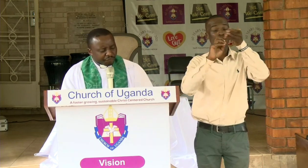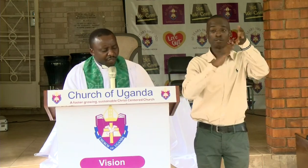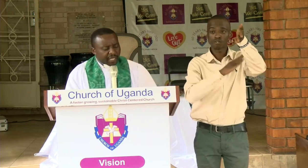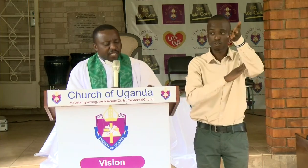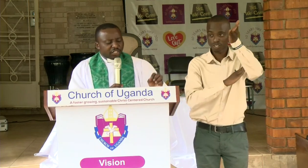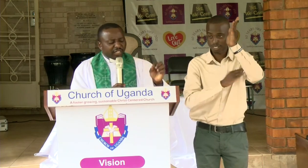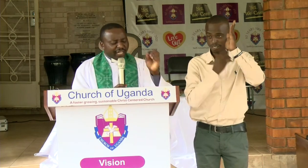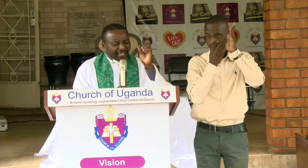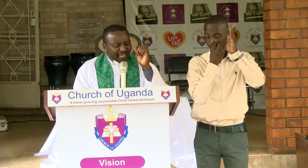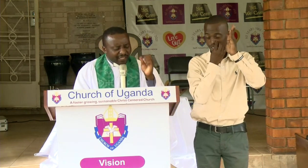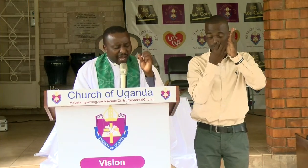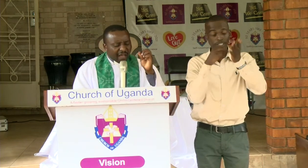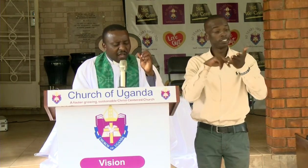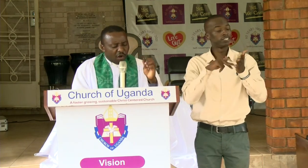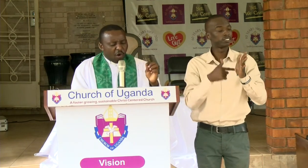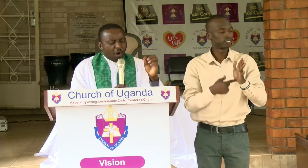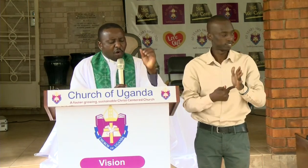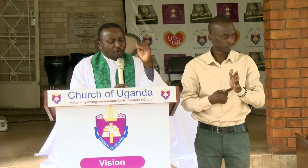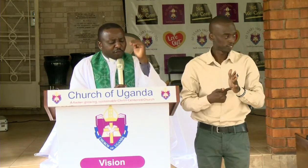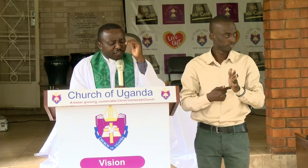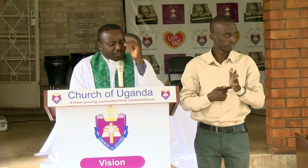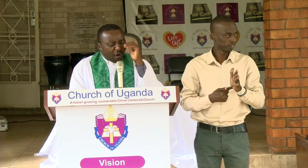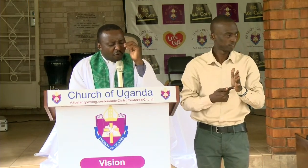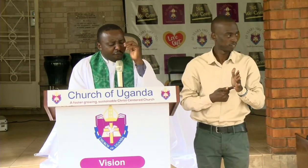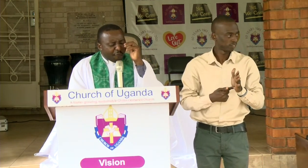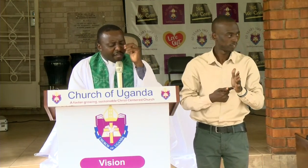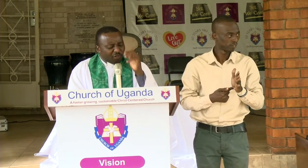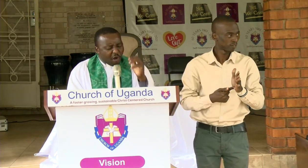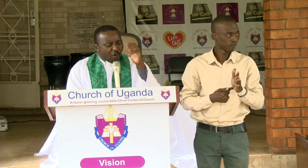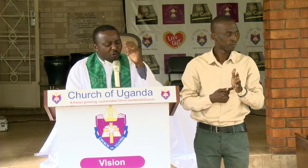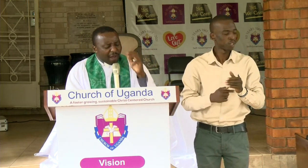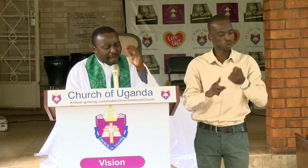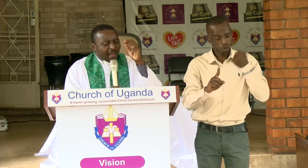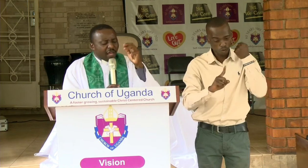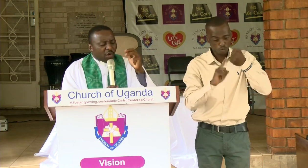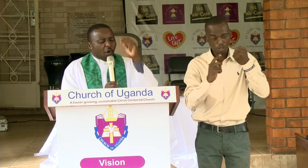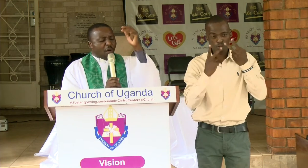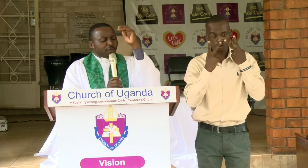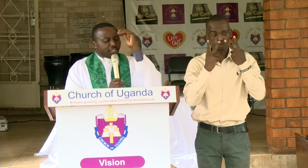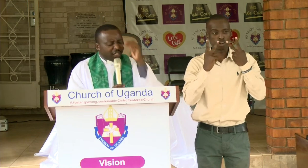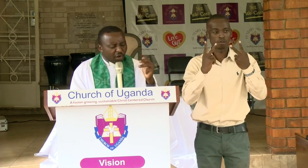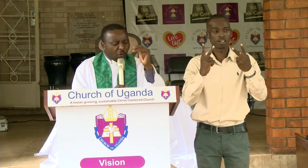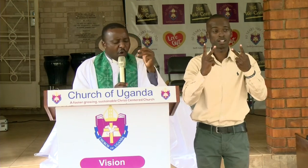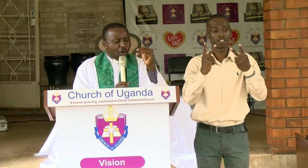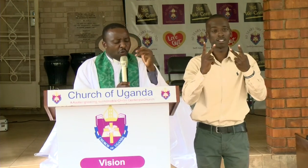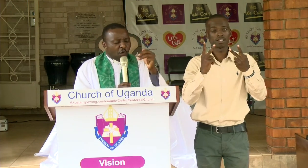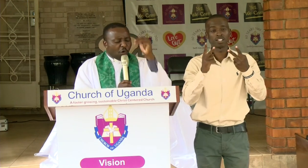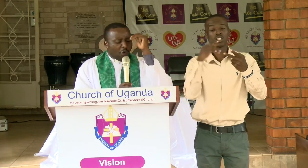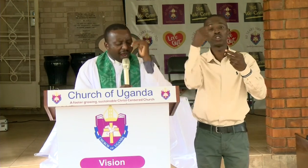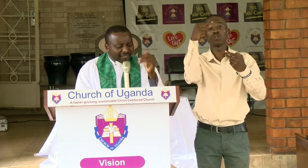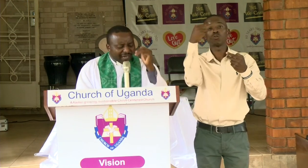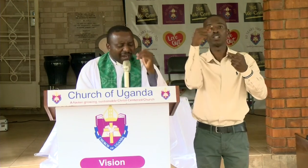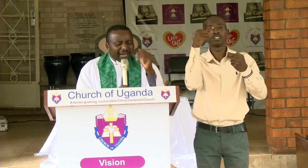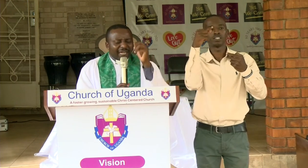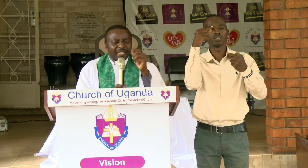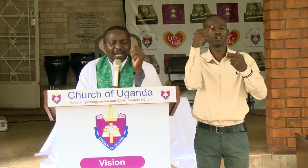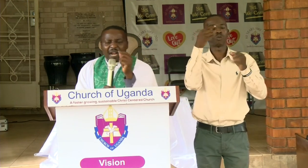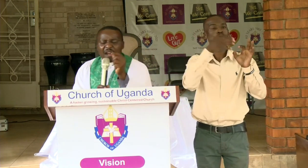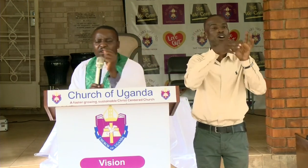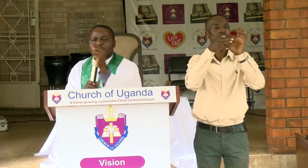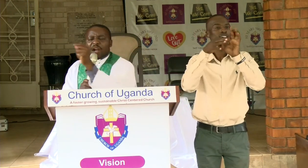ki? Kitegeeza okufuba ennyo okulaba ng'omutindo gwo